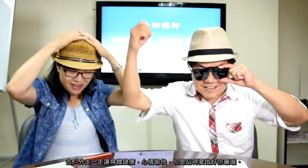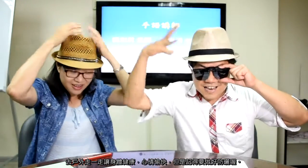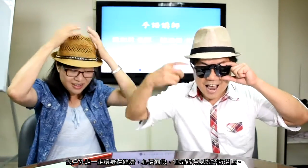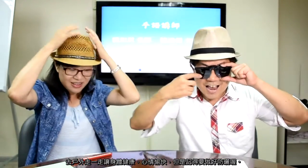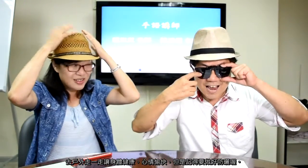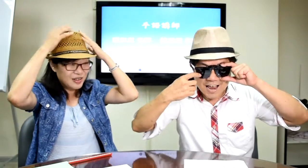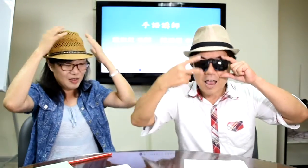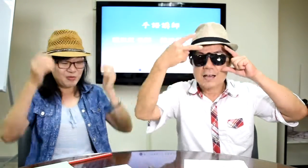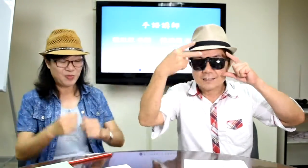哦，